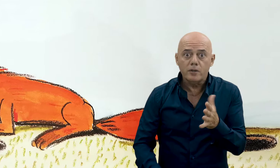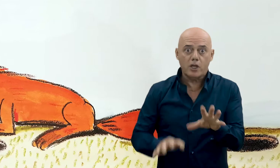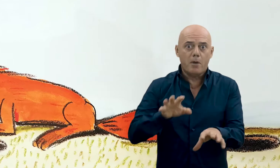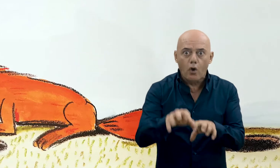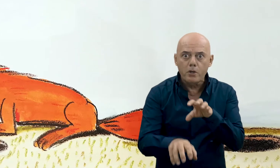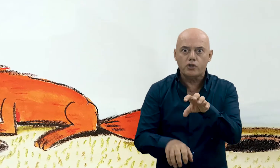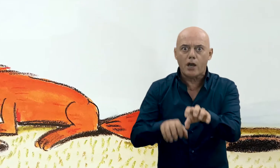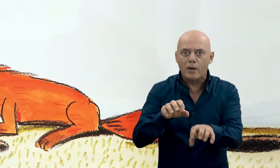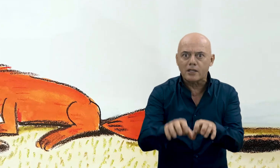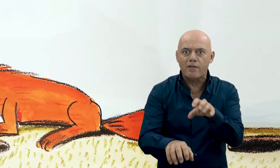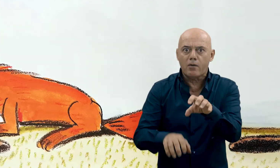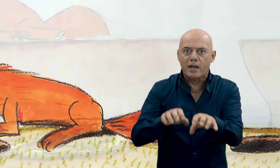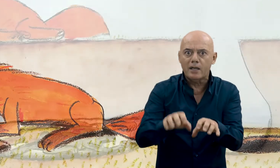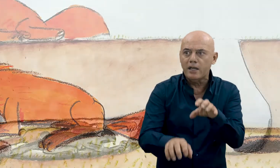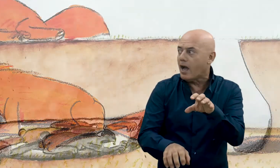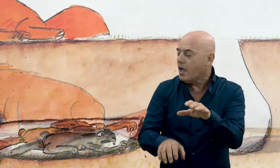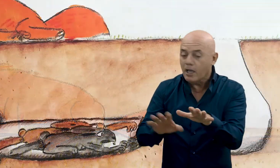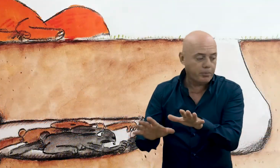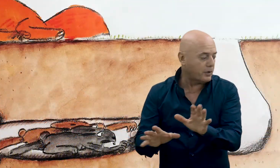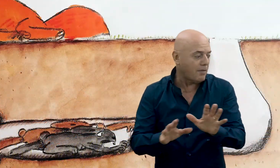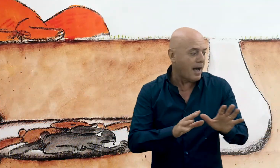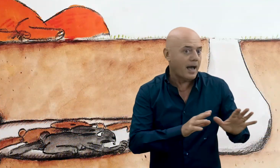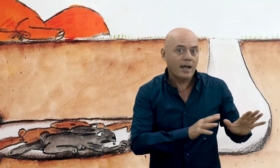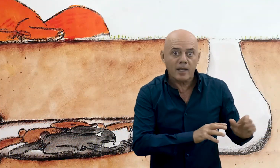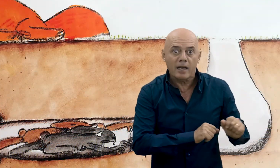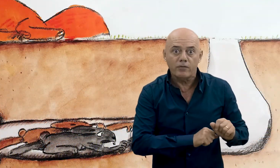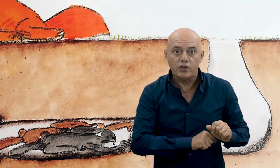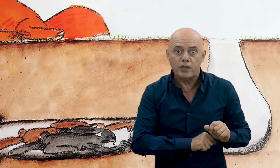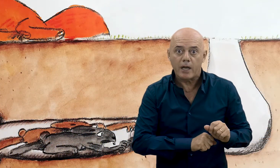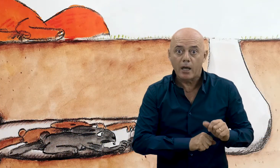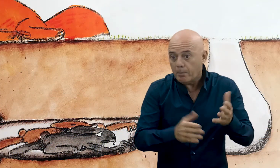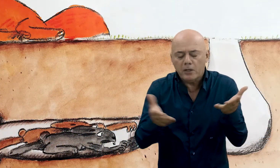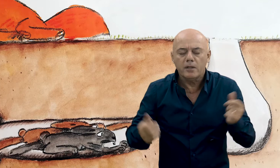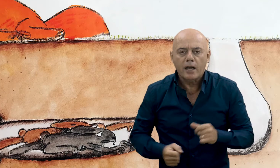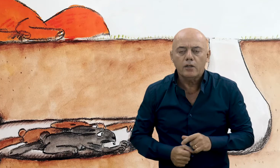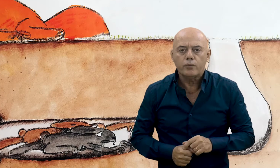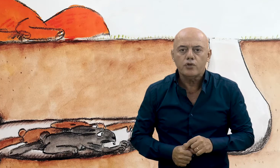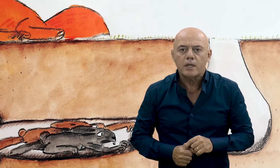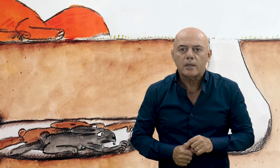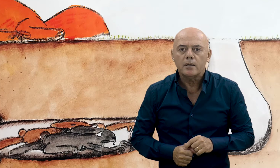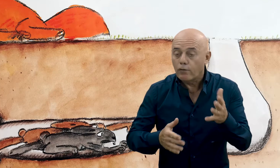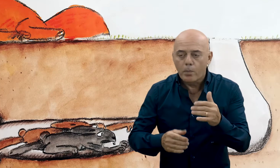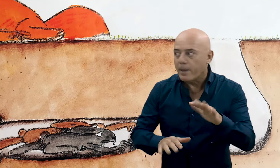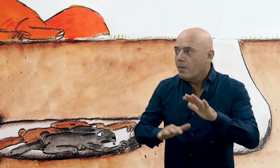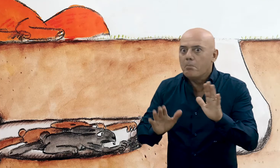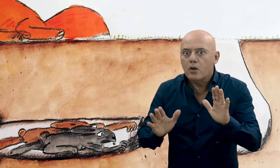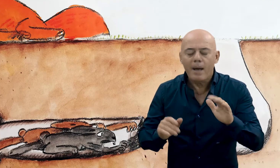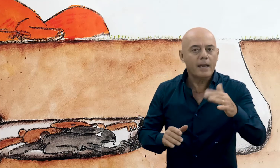insieme cominciarono a scavare una galleria che portava alla tana vicina per tentare di fuggire. La volpe, meno male, non